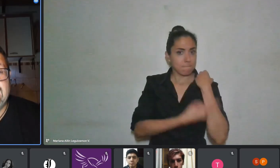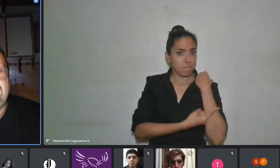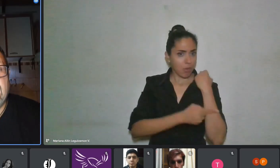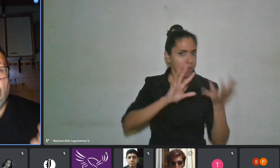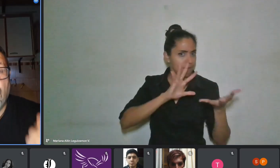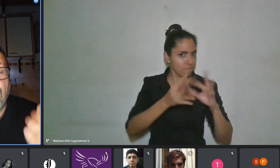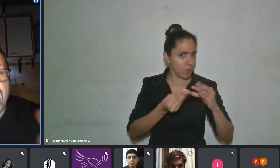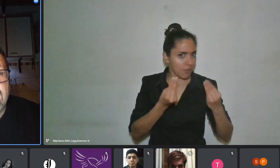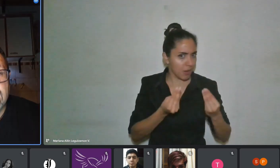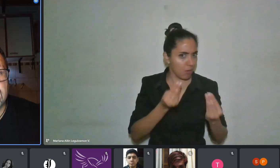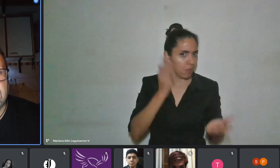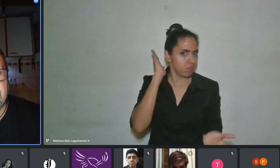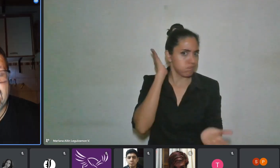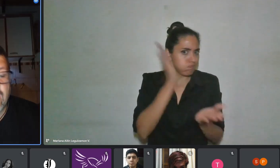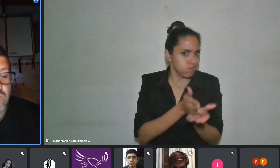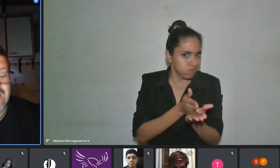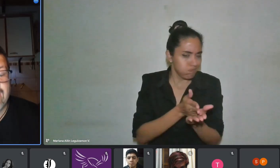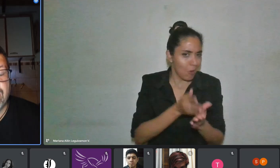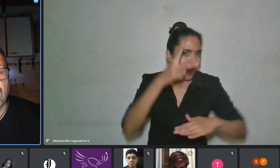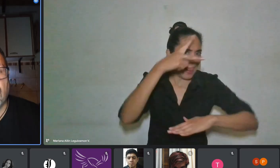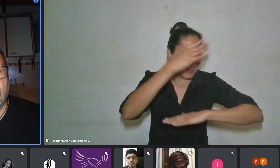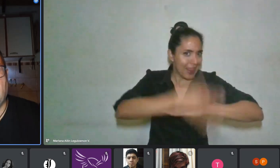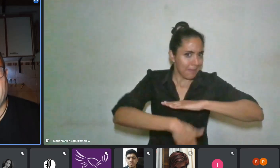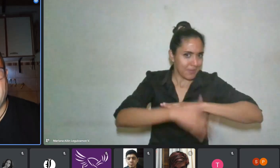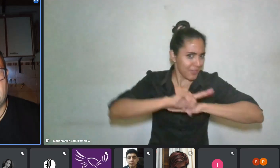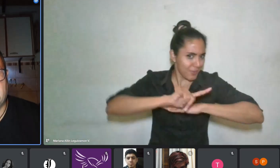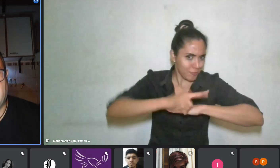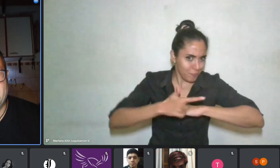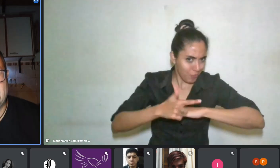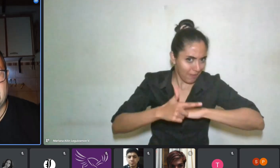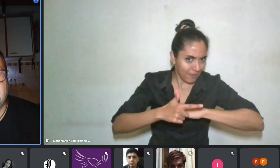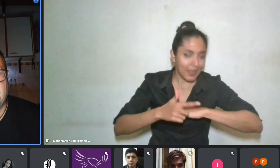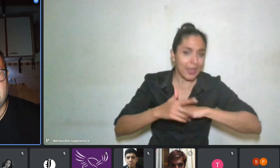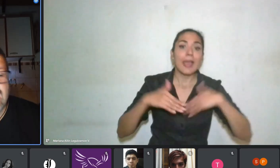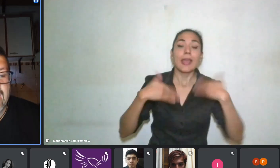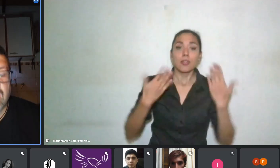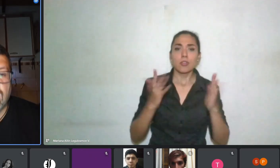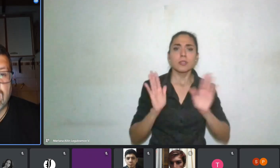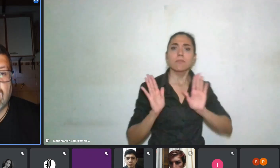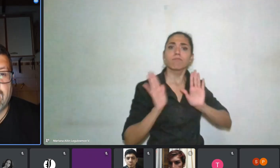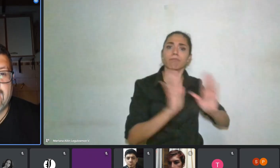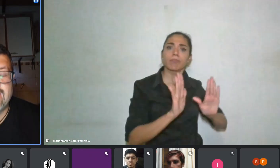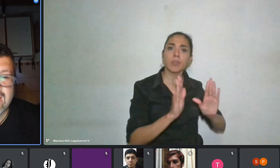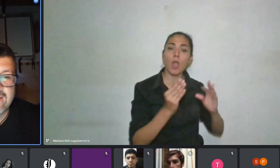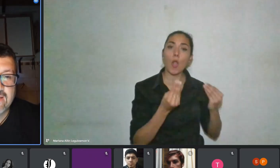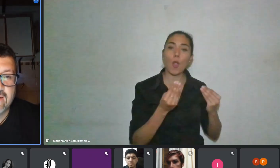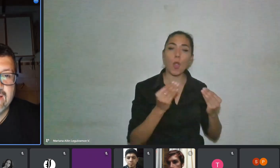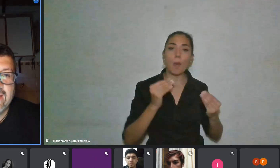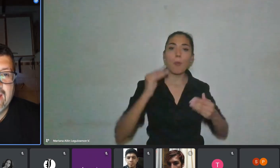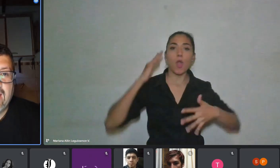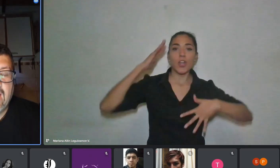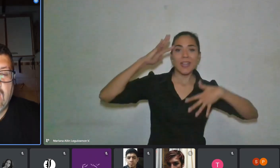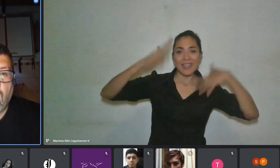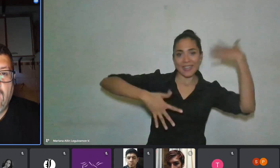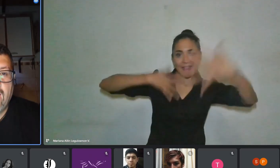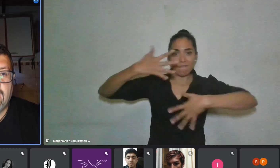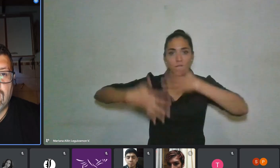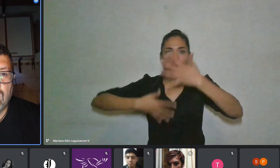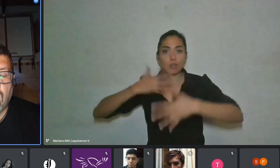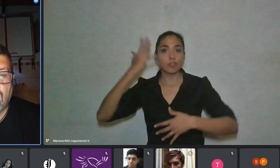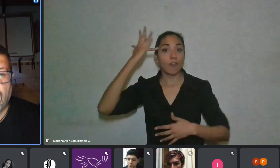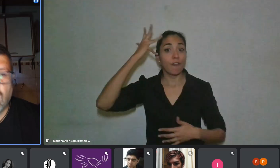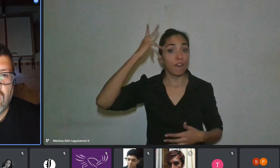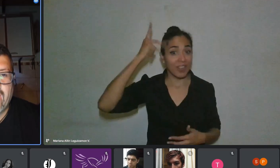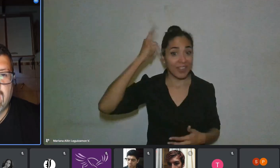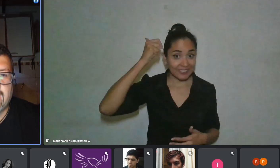Esto tiene un fin, digamos, se le puso un freno a través de la Revolución Francesa, en la cual